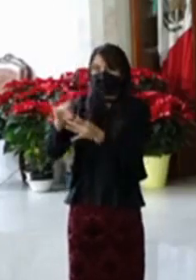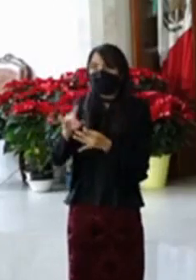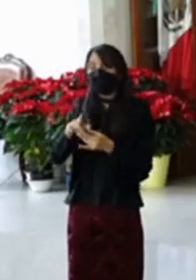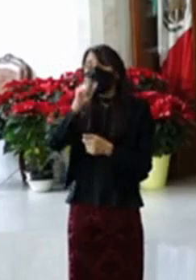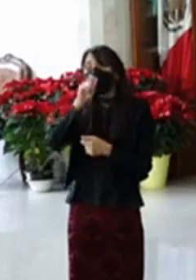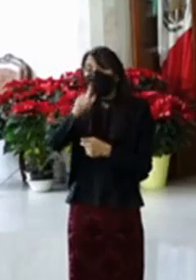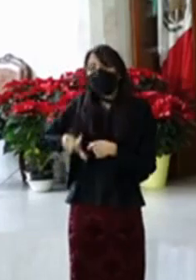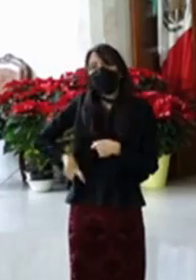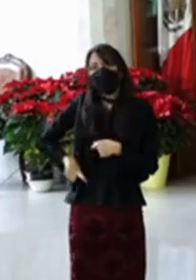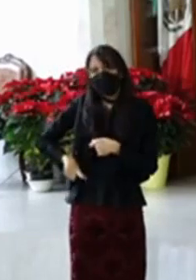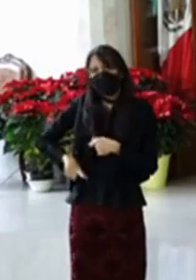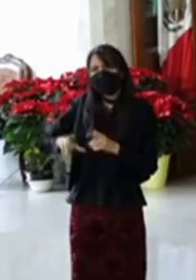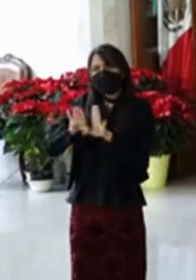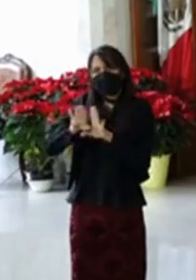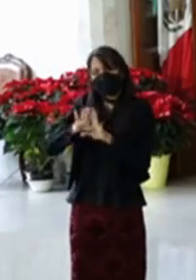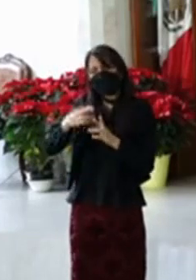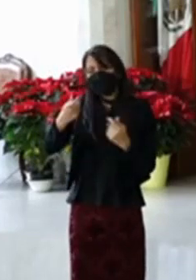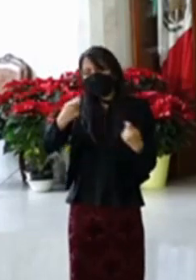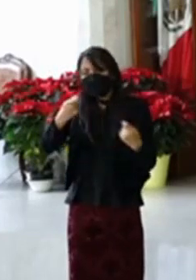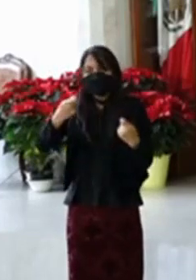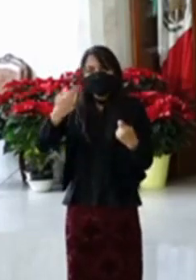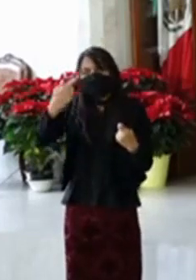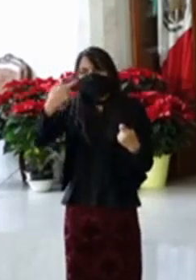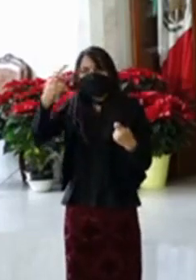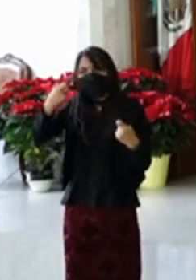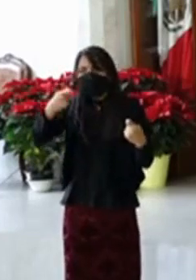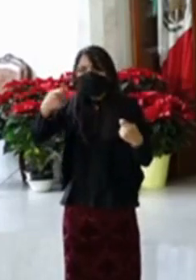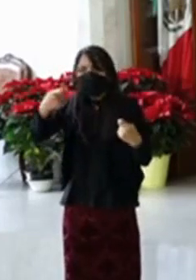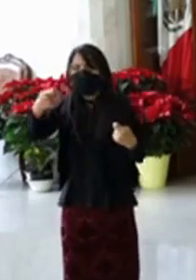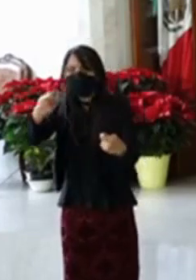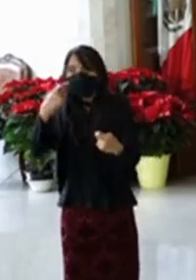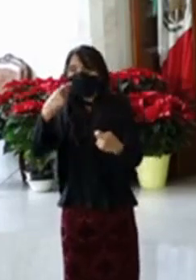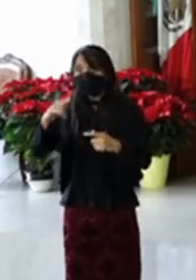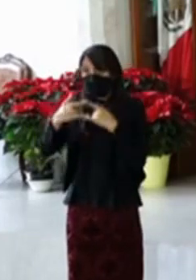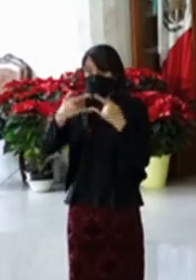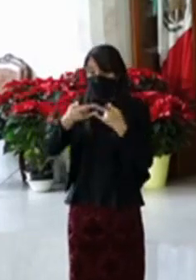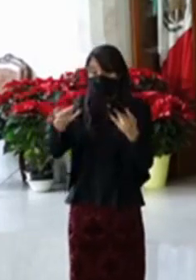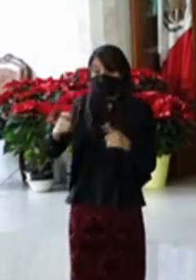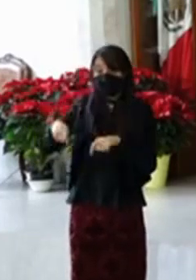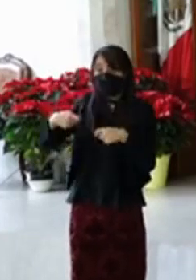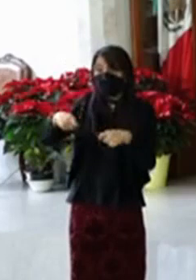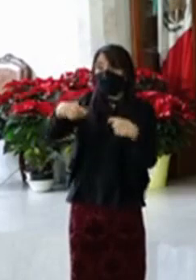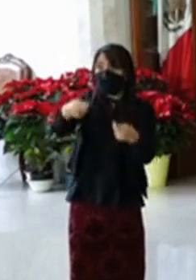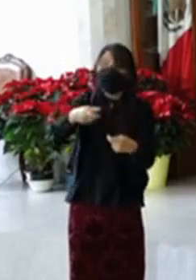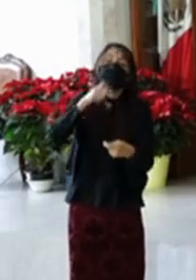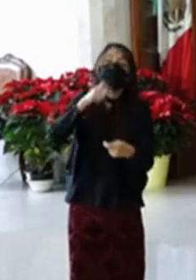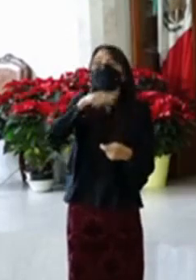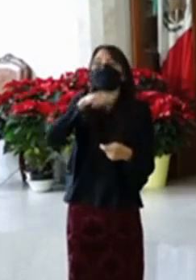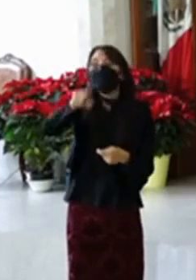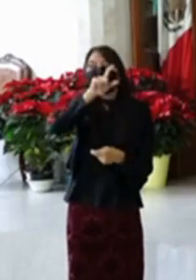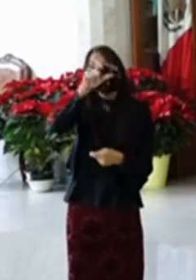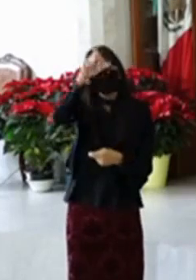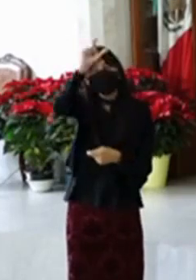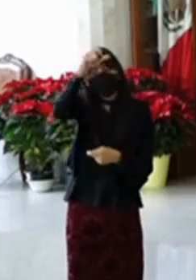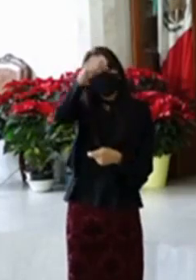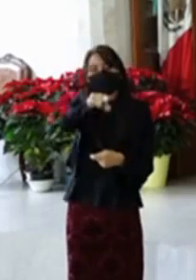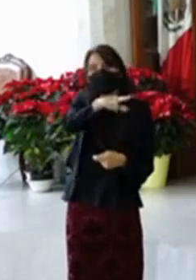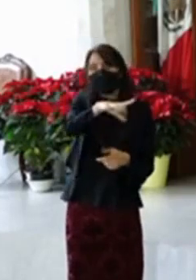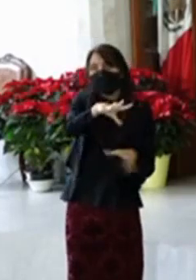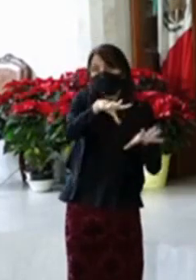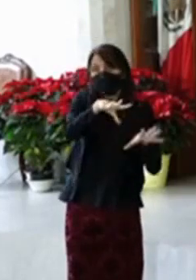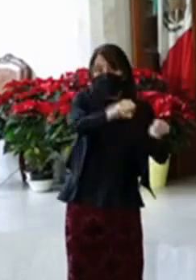Sin embargo, cuando hizo una alianza con los fenicios y tomó en matrimonio